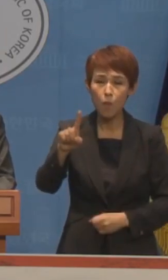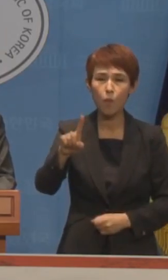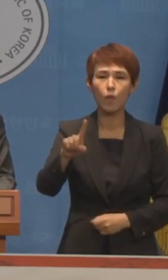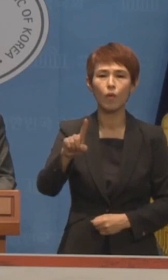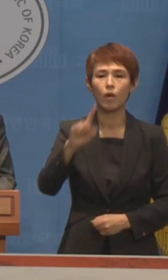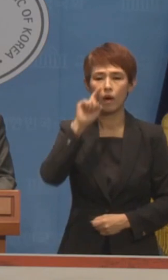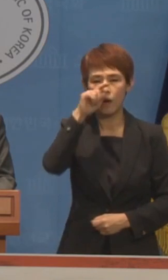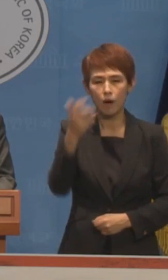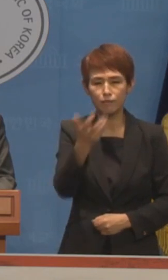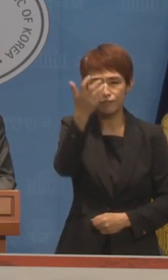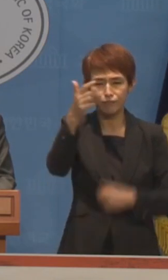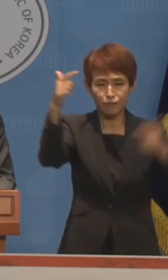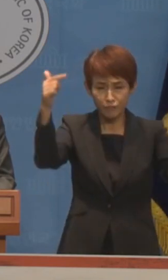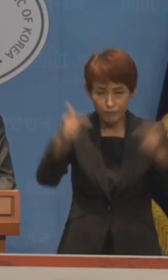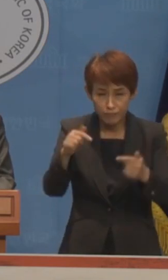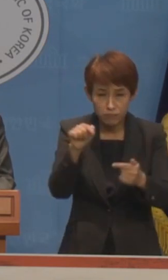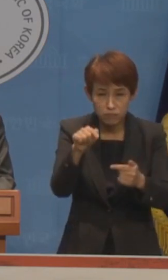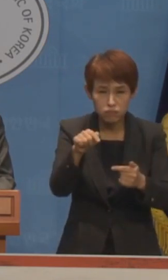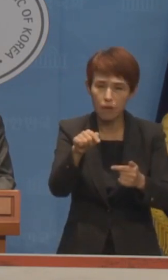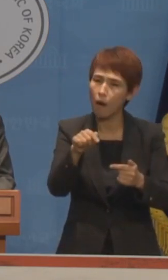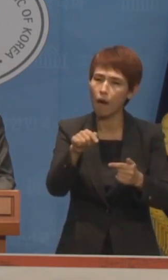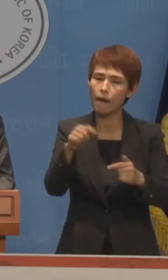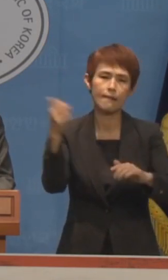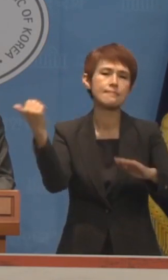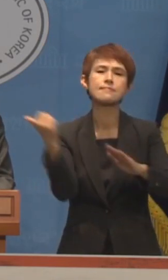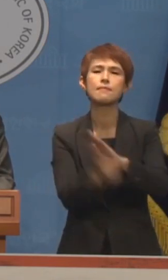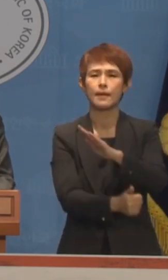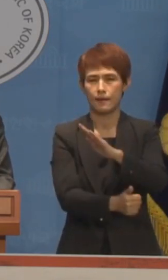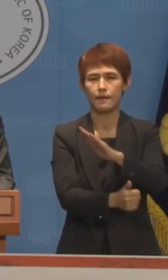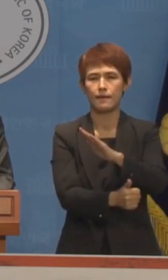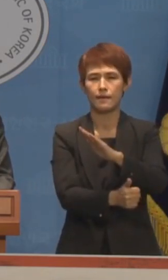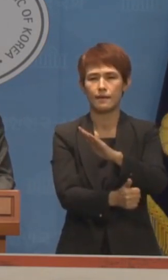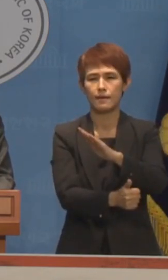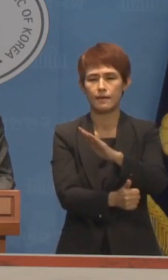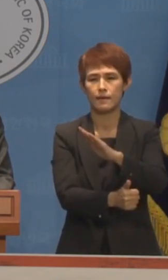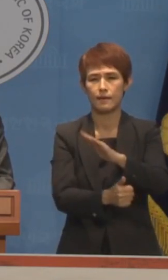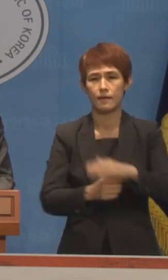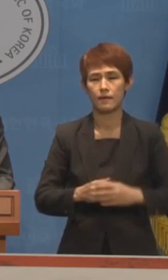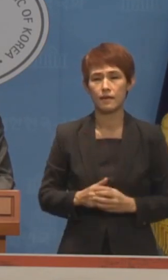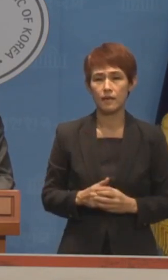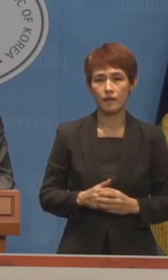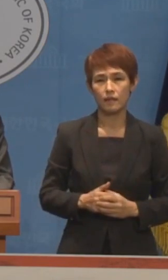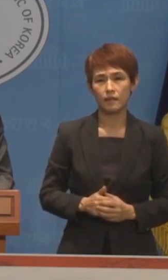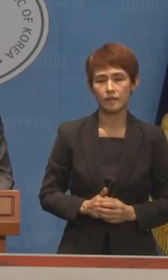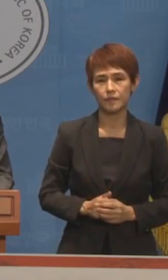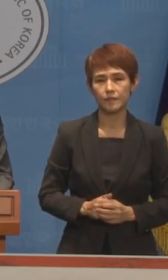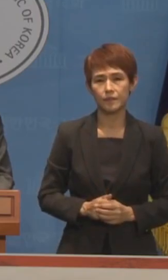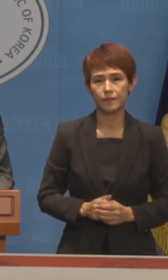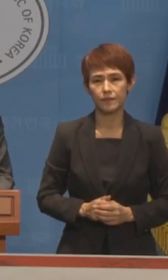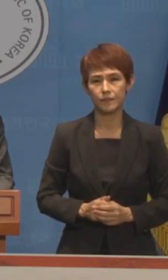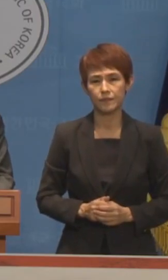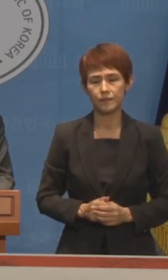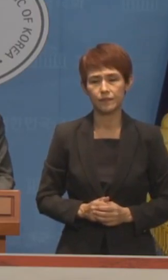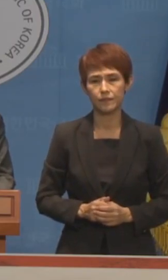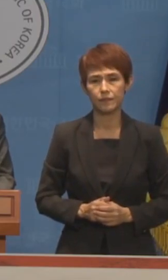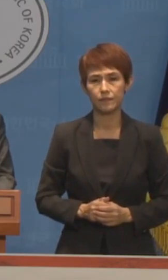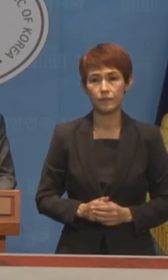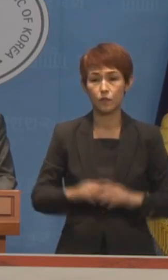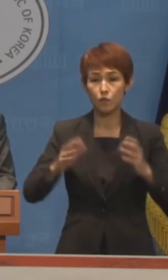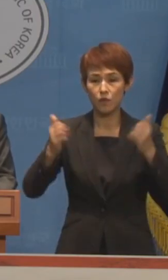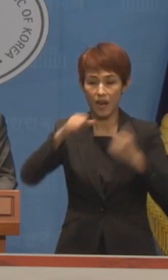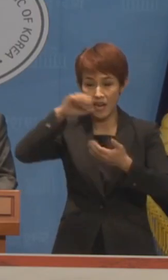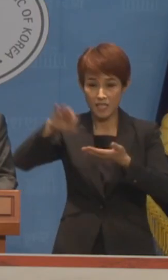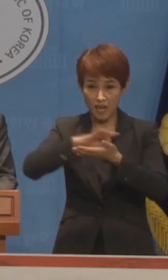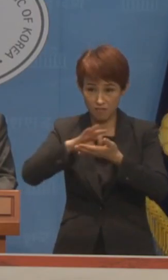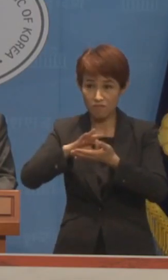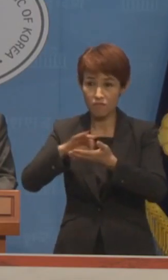온실가스 감축 측면에서 실패했다는 것이 국회 예산정책처의 분석에서도 나와 있습니다.